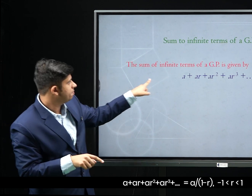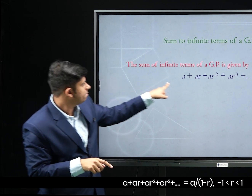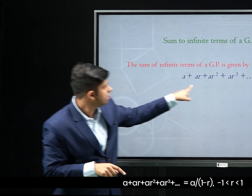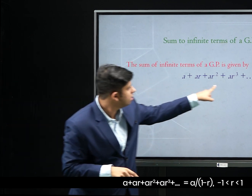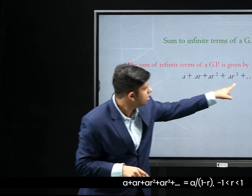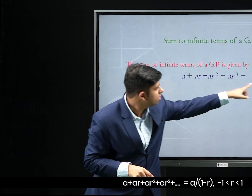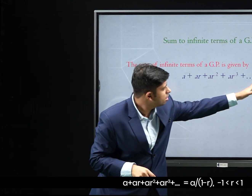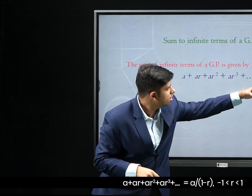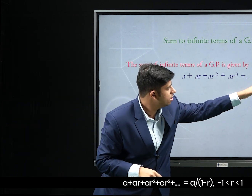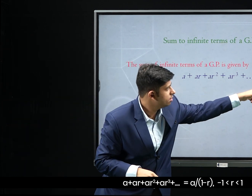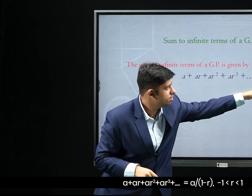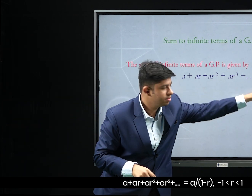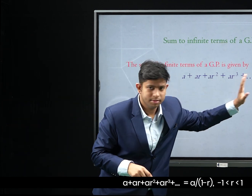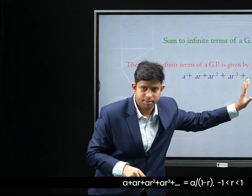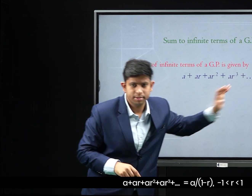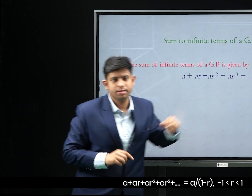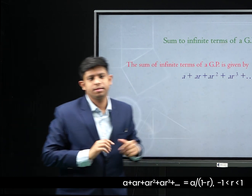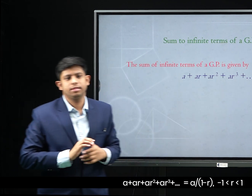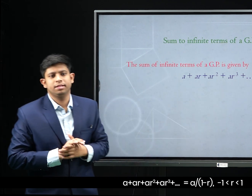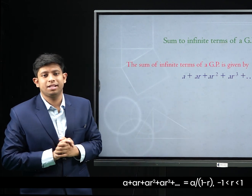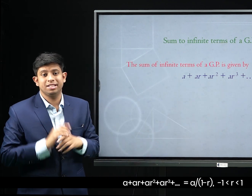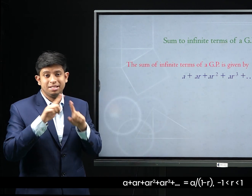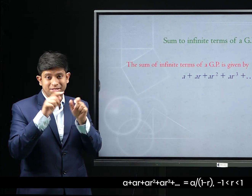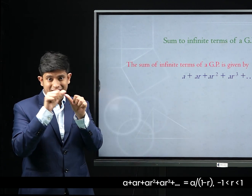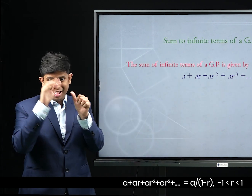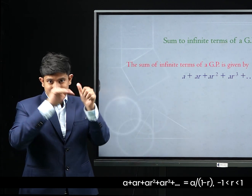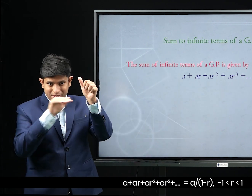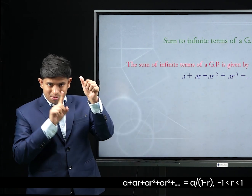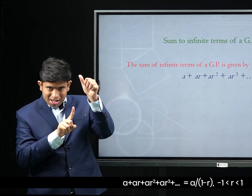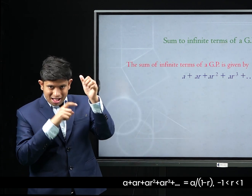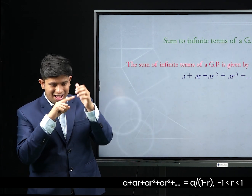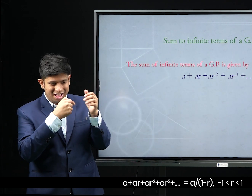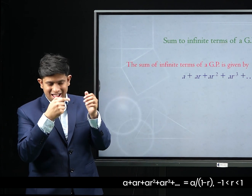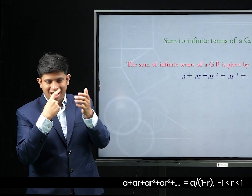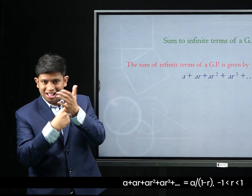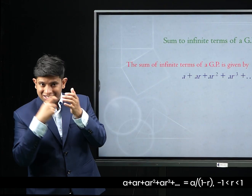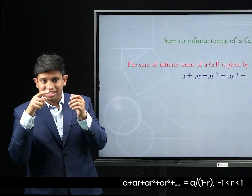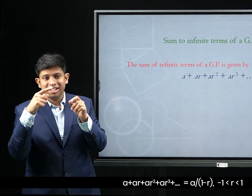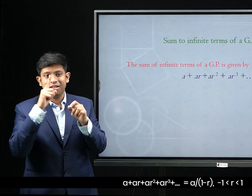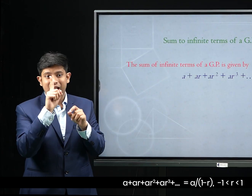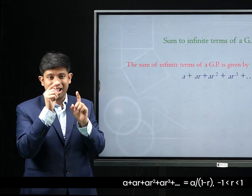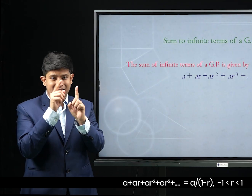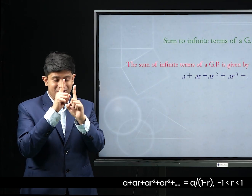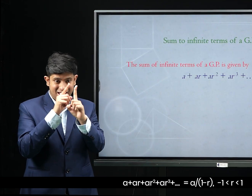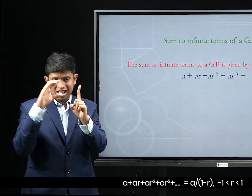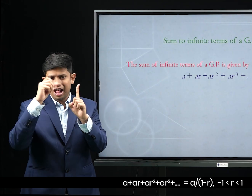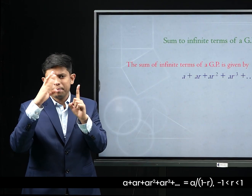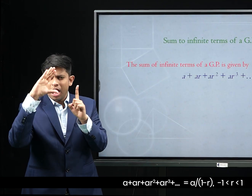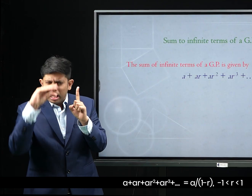प्लस ए आर पावर 3 प्लस अप टू n टाइम्स इज इक्वल a बाई parenthesis open 1 minus r